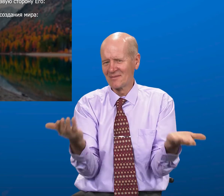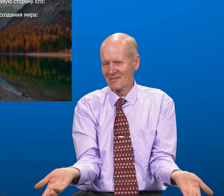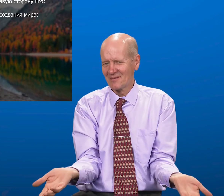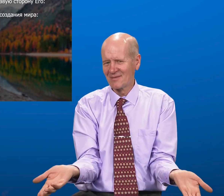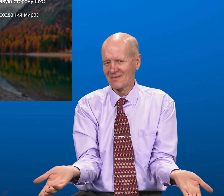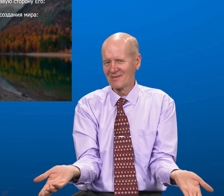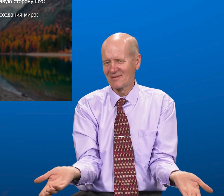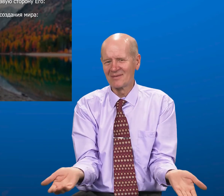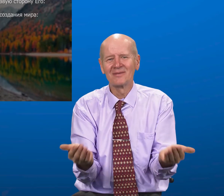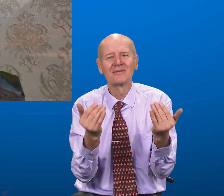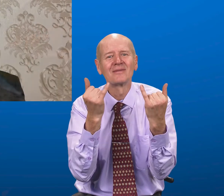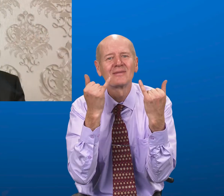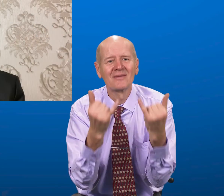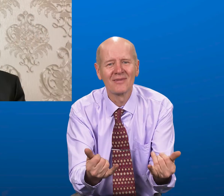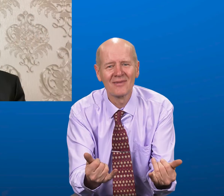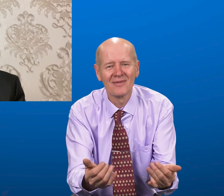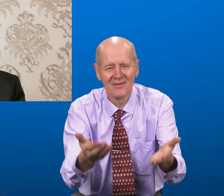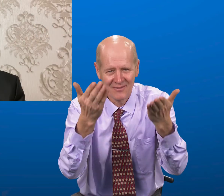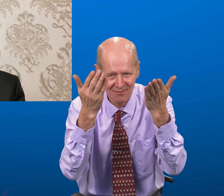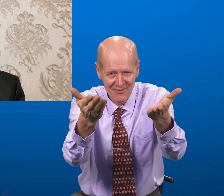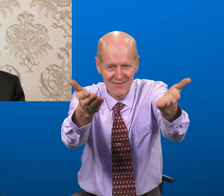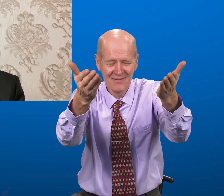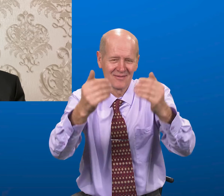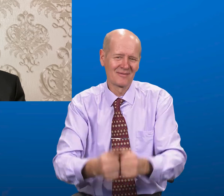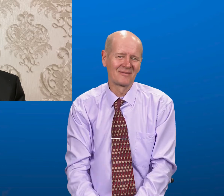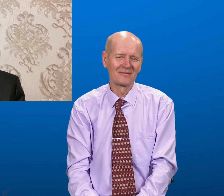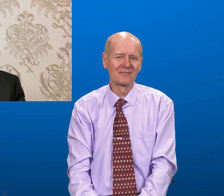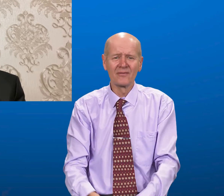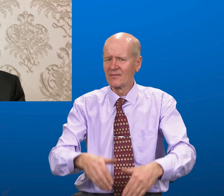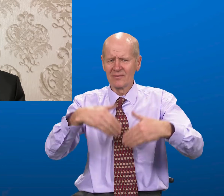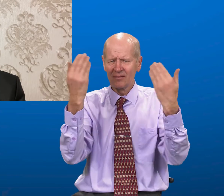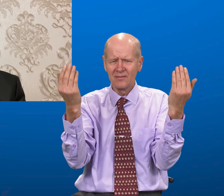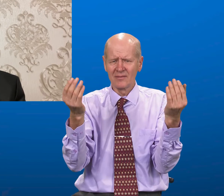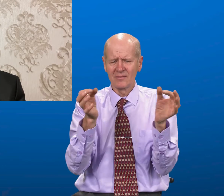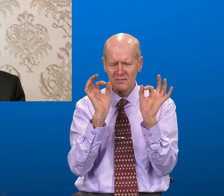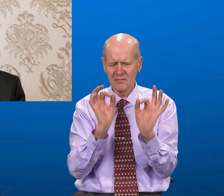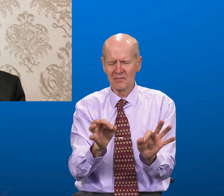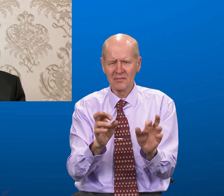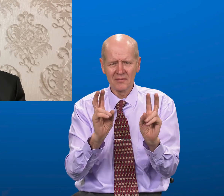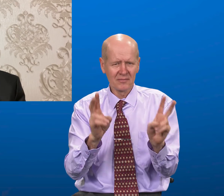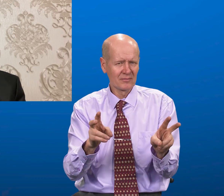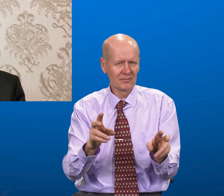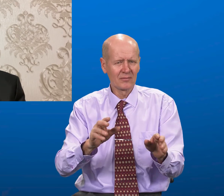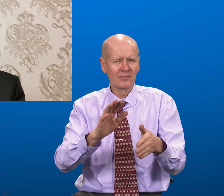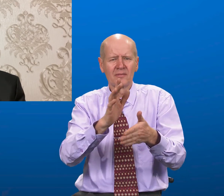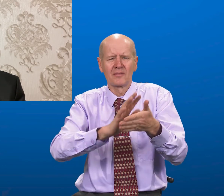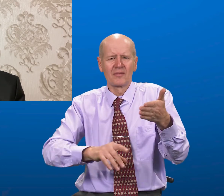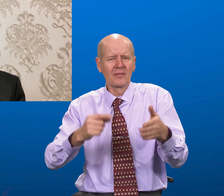создания мира». Вы знаете, нет оправдания тем,